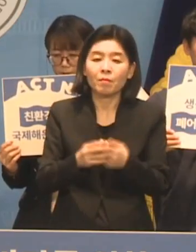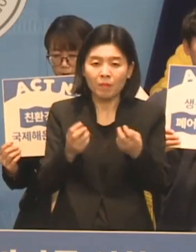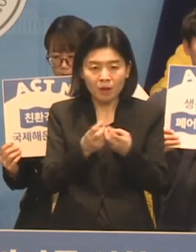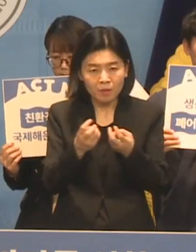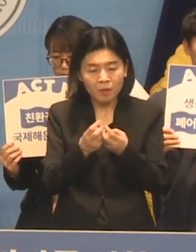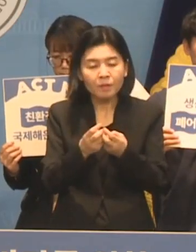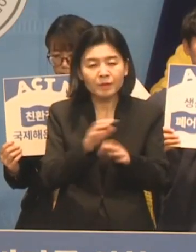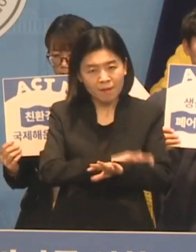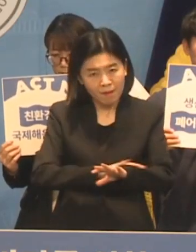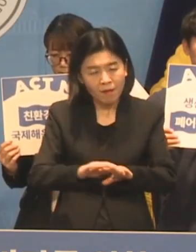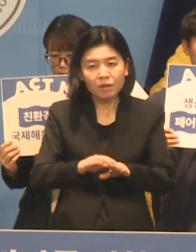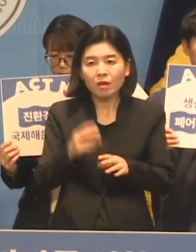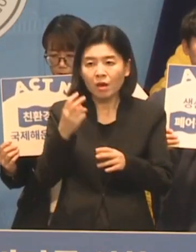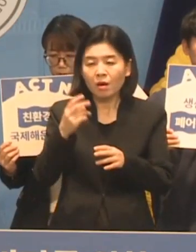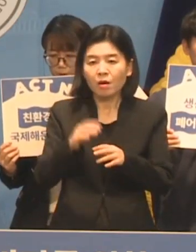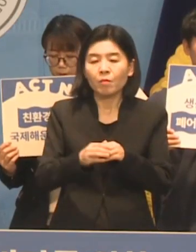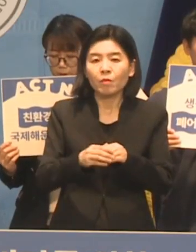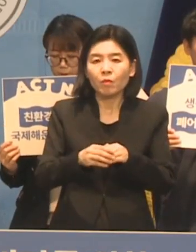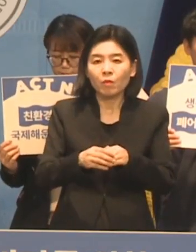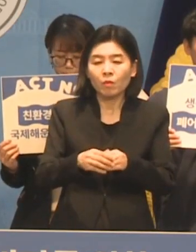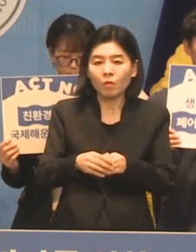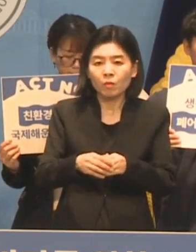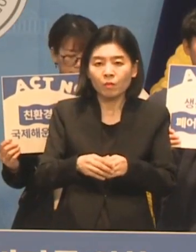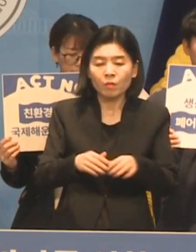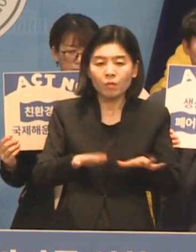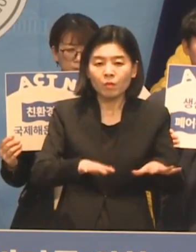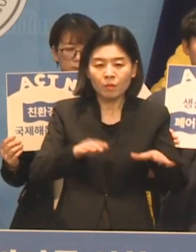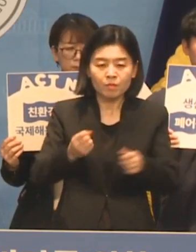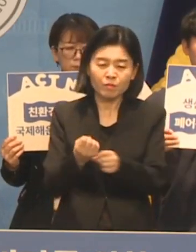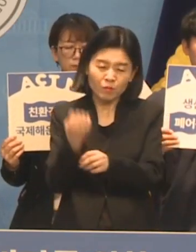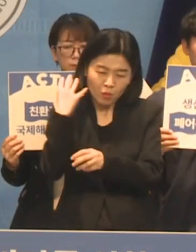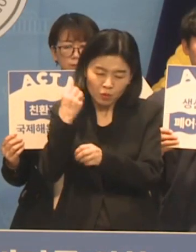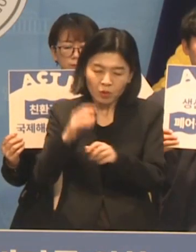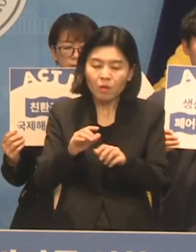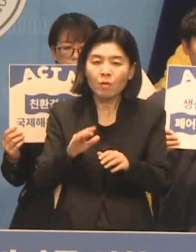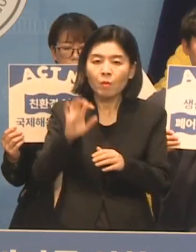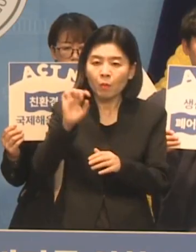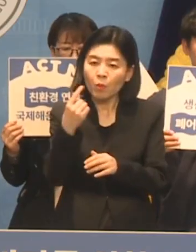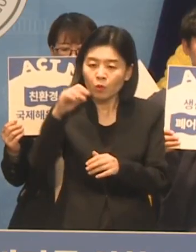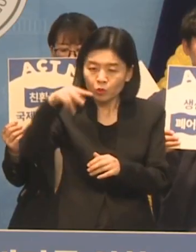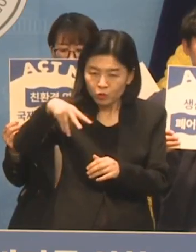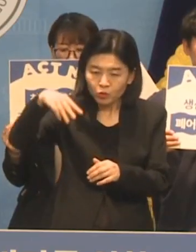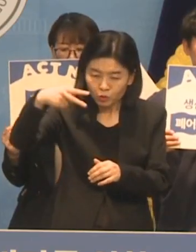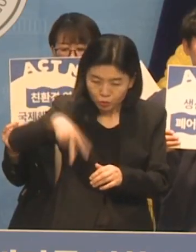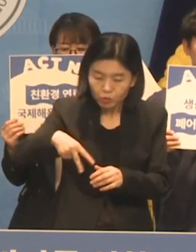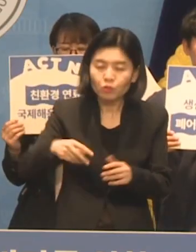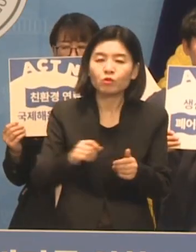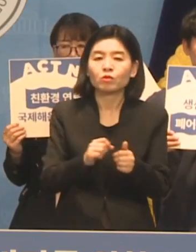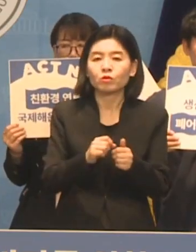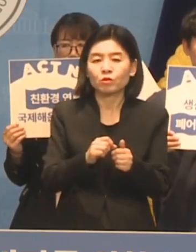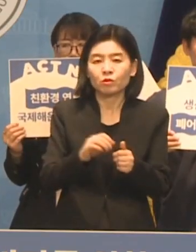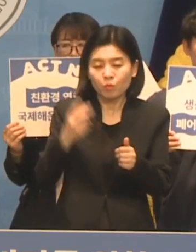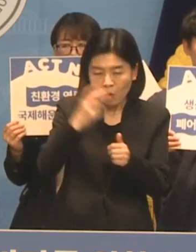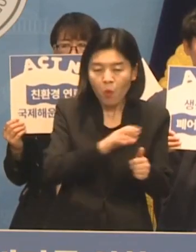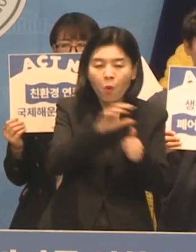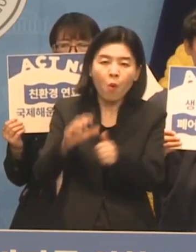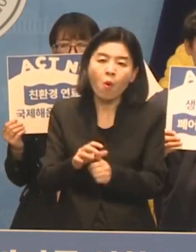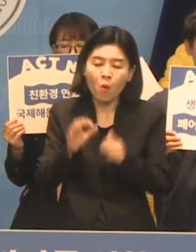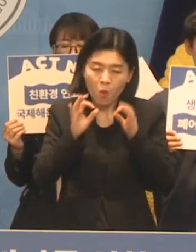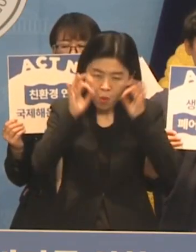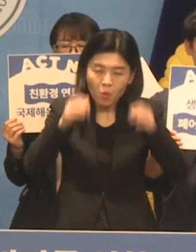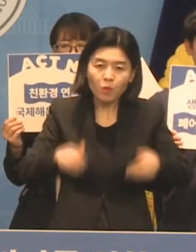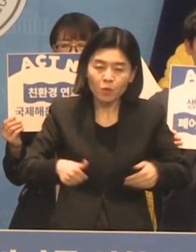해양 포유류 보호 법률을 제정해 해양 생물 다양성 보전을 위해 적극 나서야 합니다.